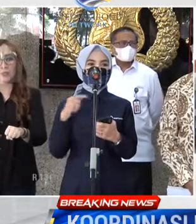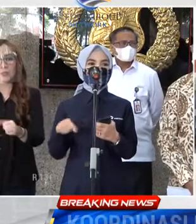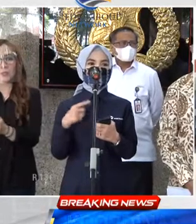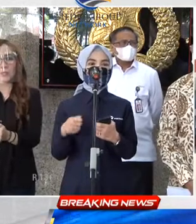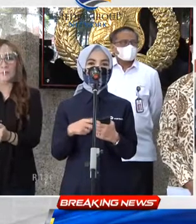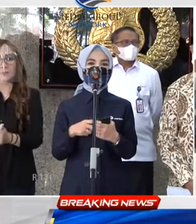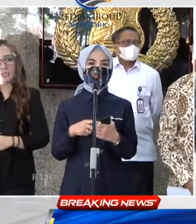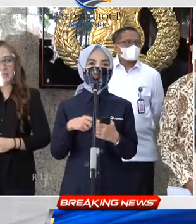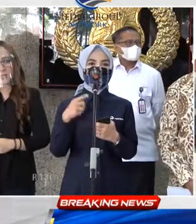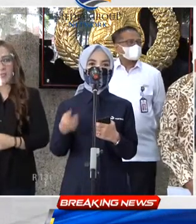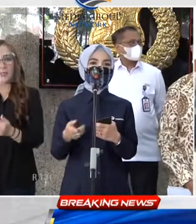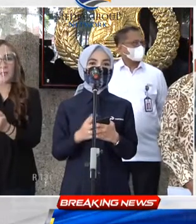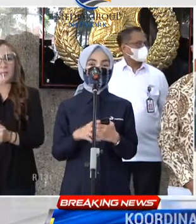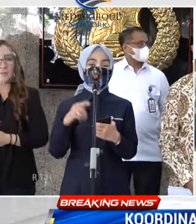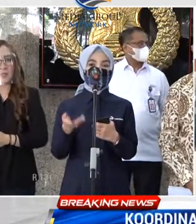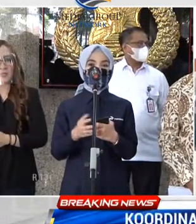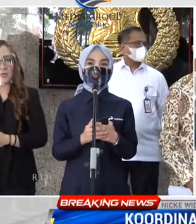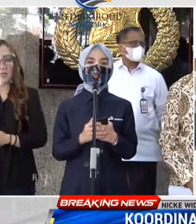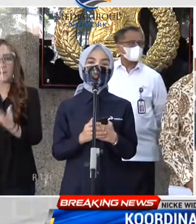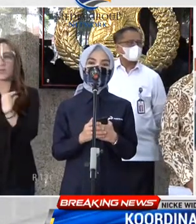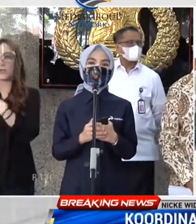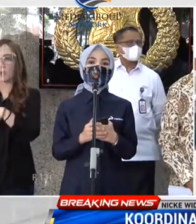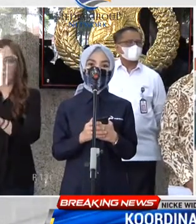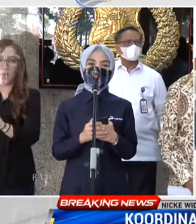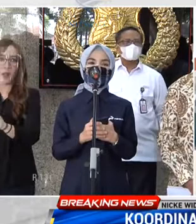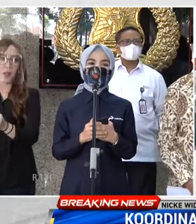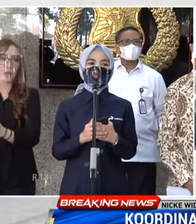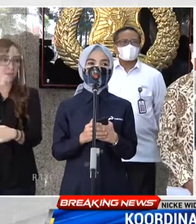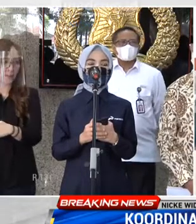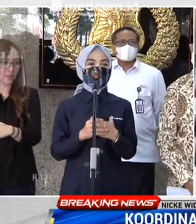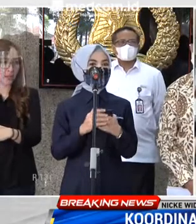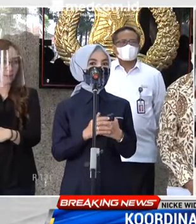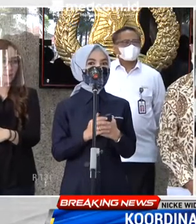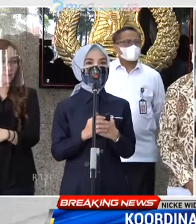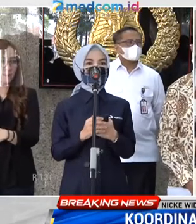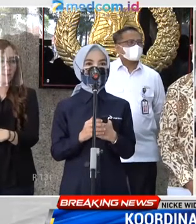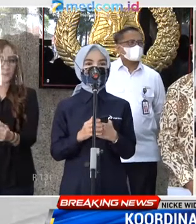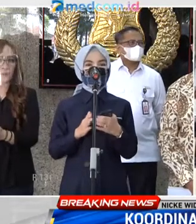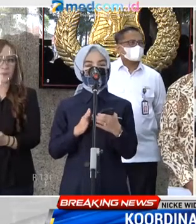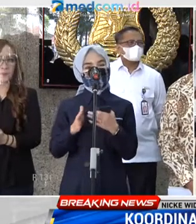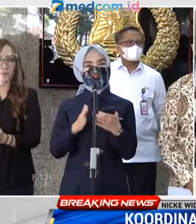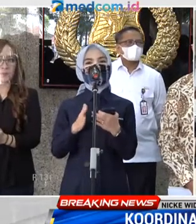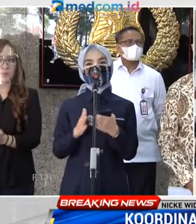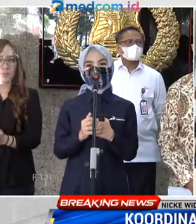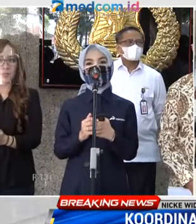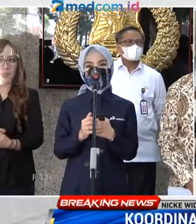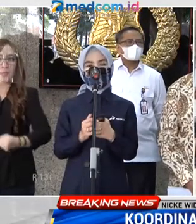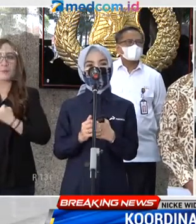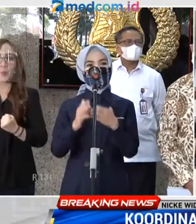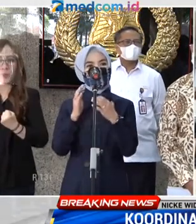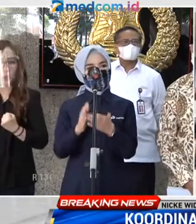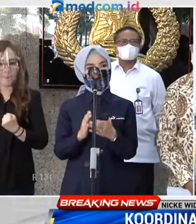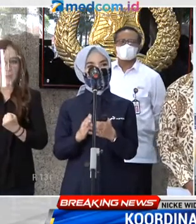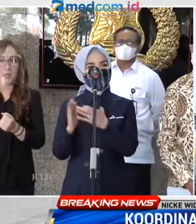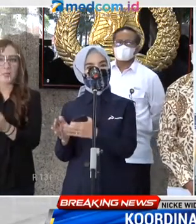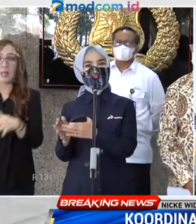kemudian akan bisa menjual ya BBM ke kendaraan-kendaraan yang terjebak di kemacetan, baik